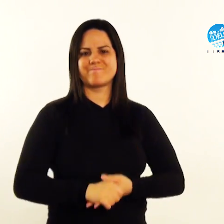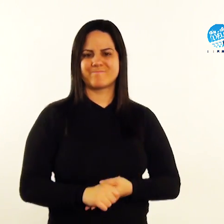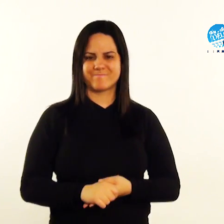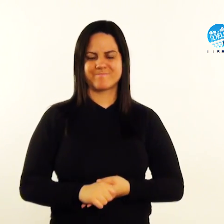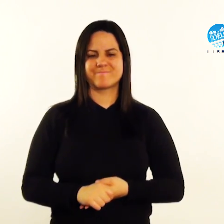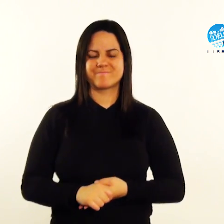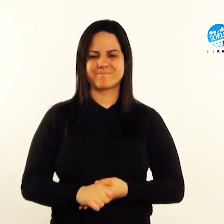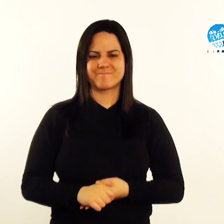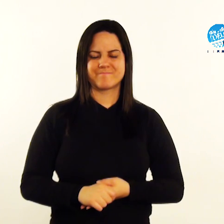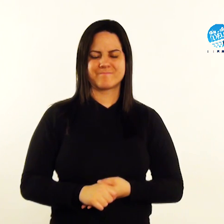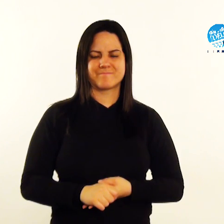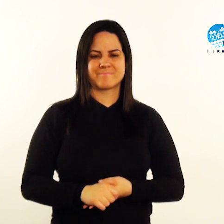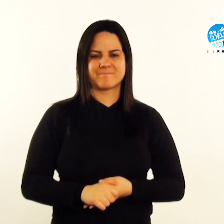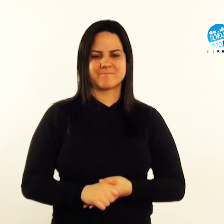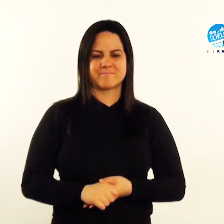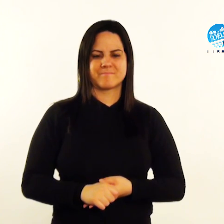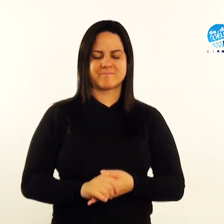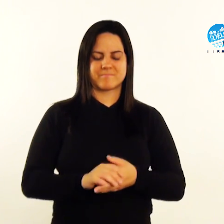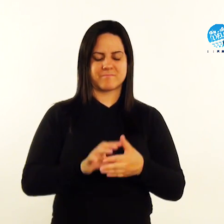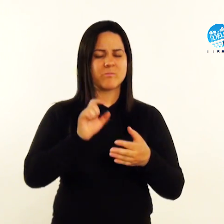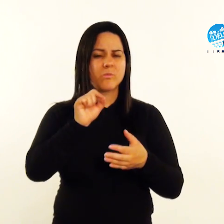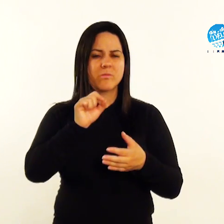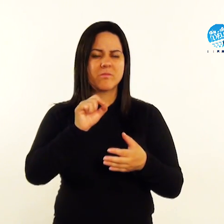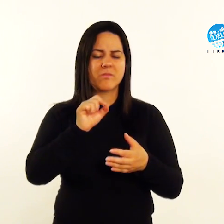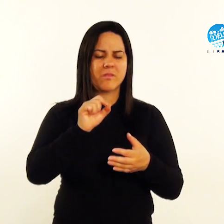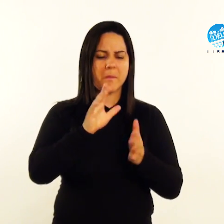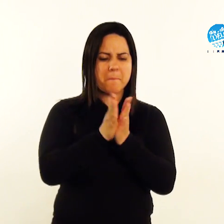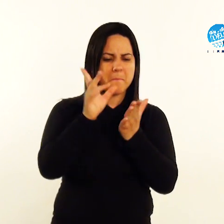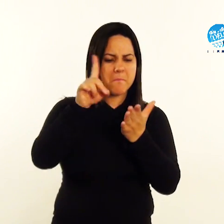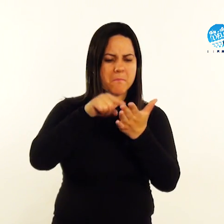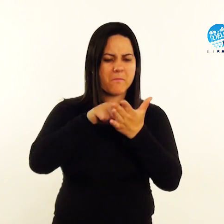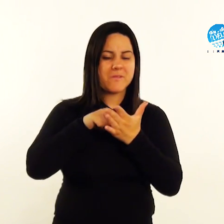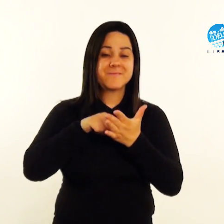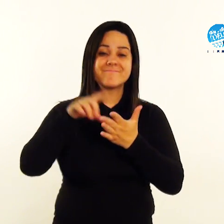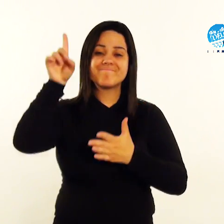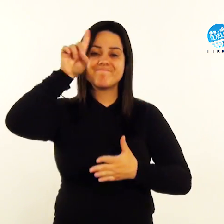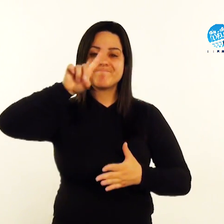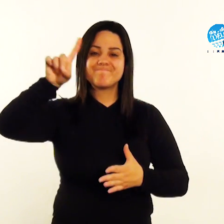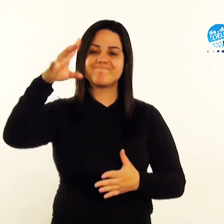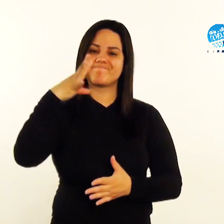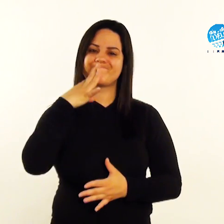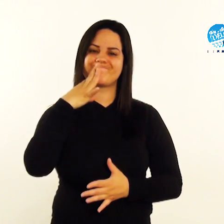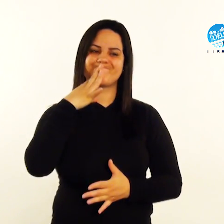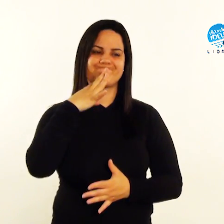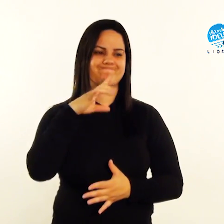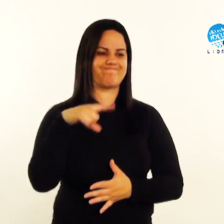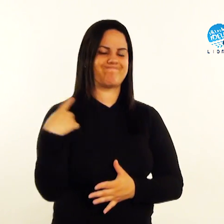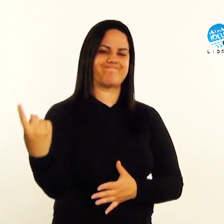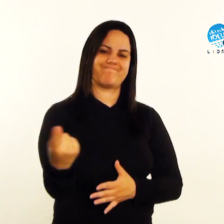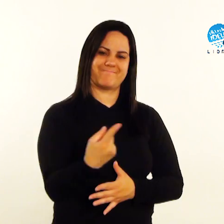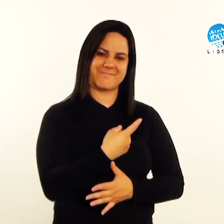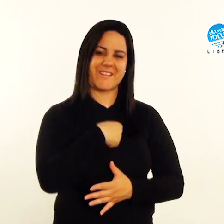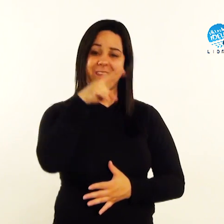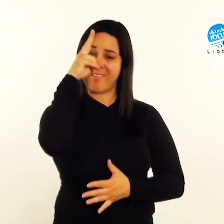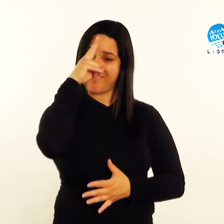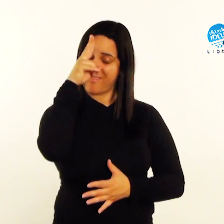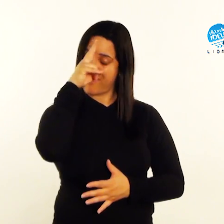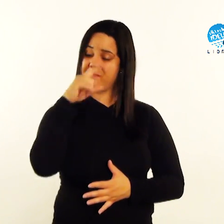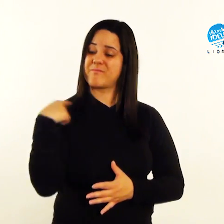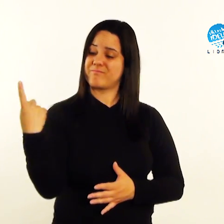A verdade aqui revelada é que Deus nos conhece. Ele lembra de